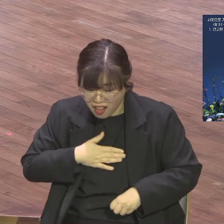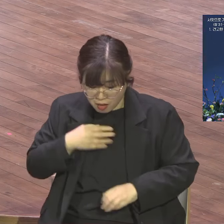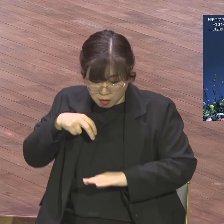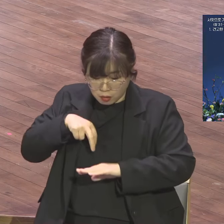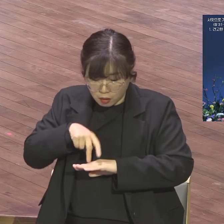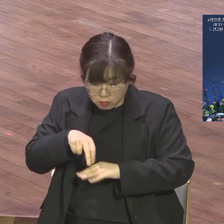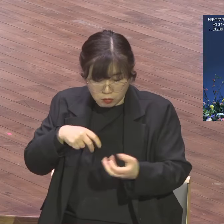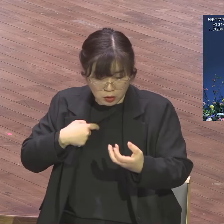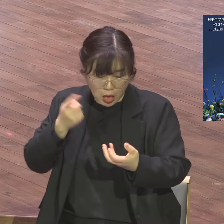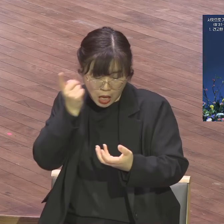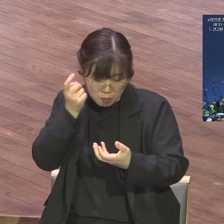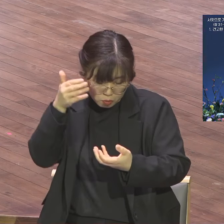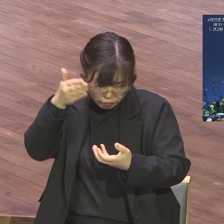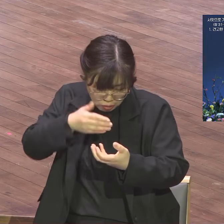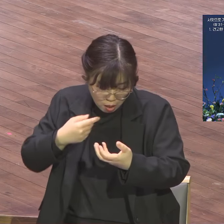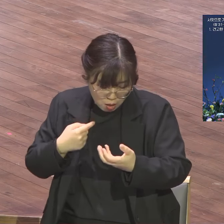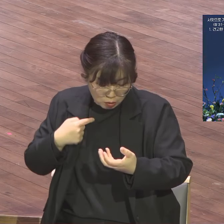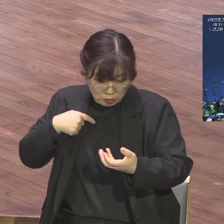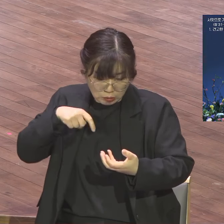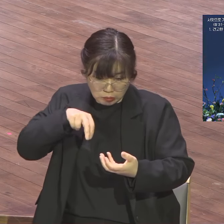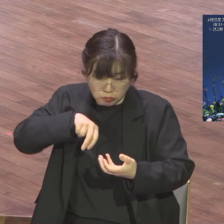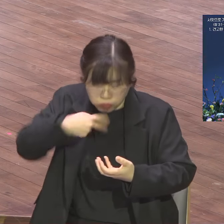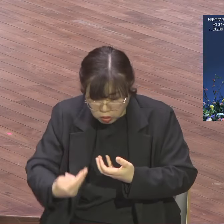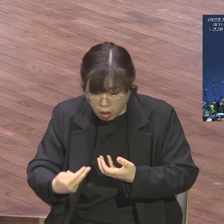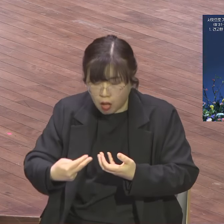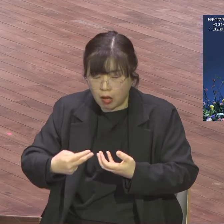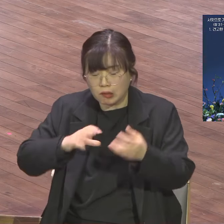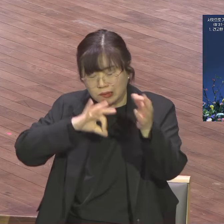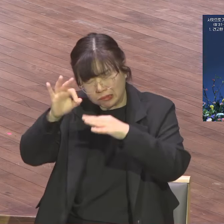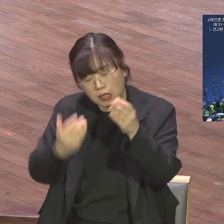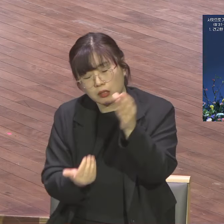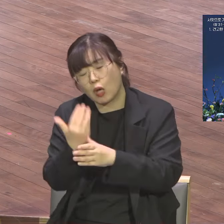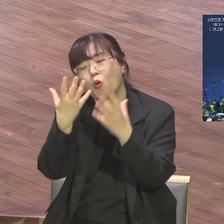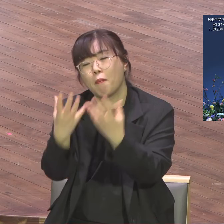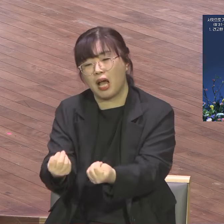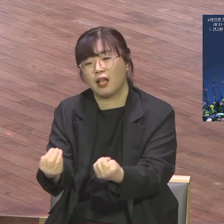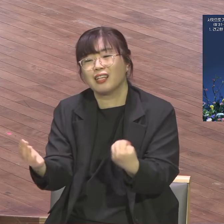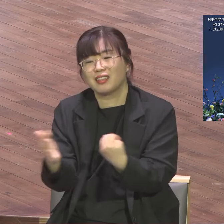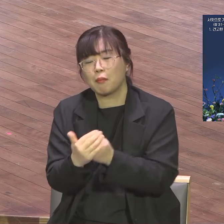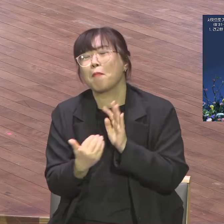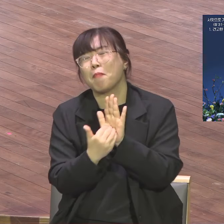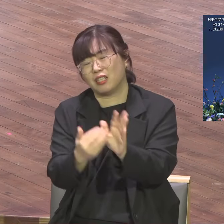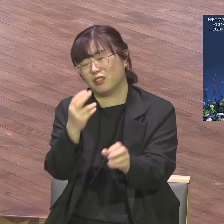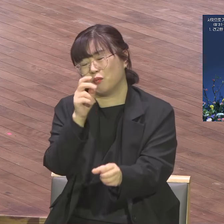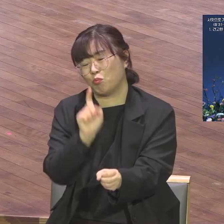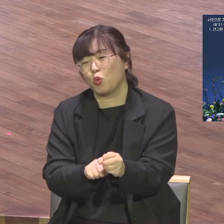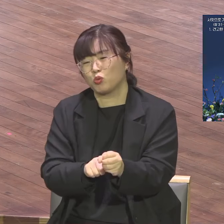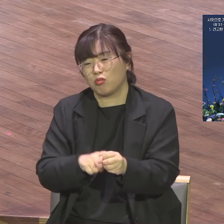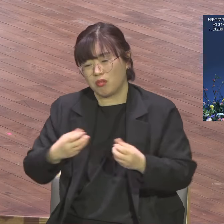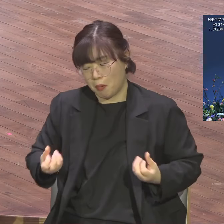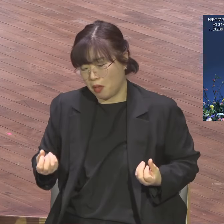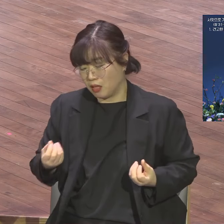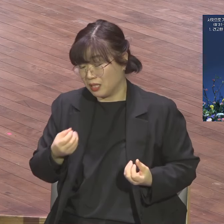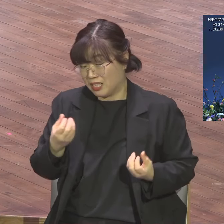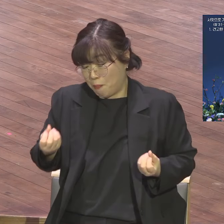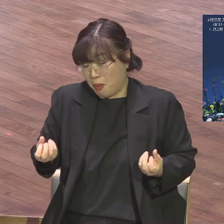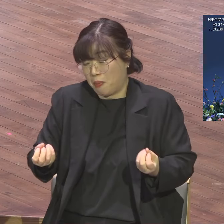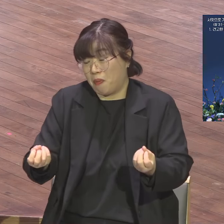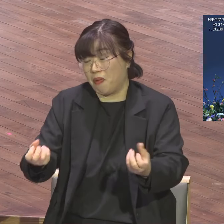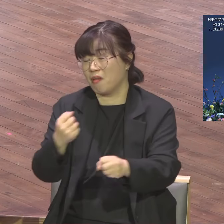휴대폰에 빠져있는 것이 문제가 아니라 무엇에 빠져있느냐에 따라서 문제가 달라진다.